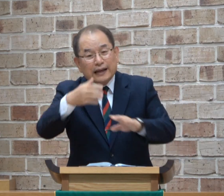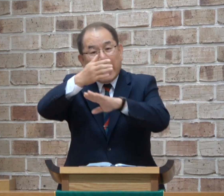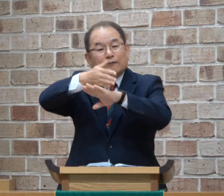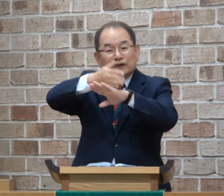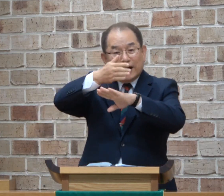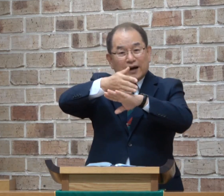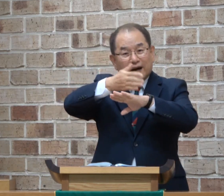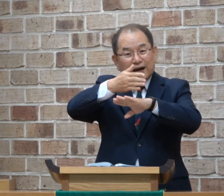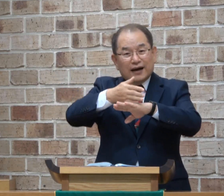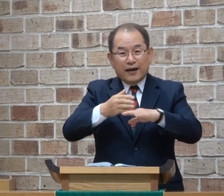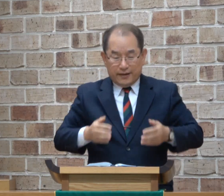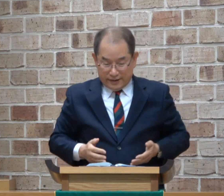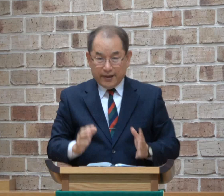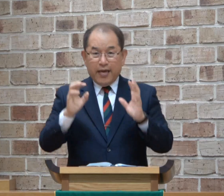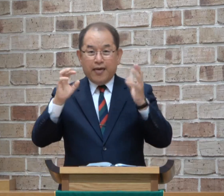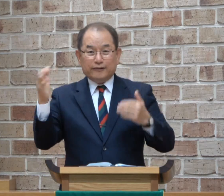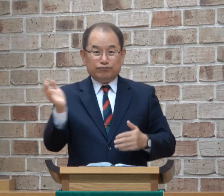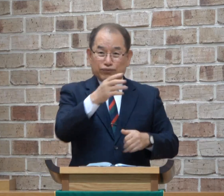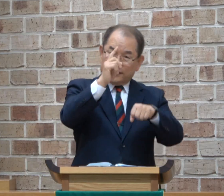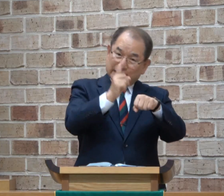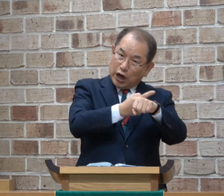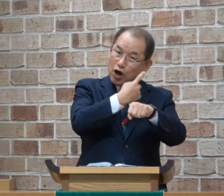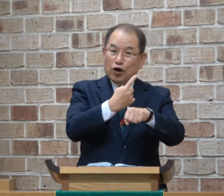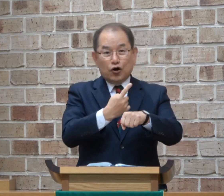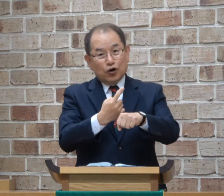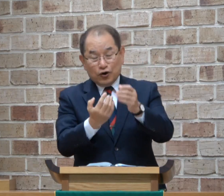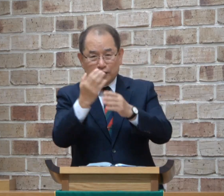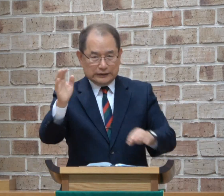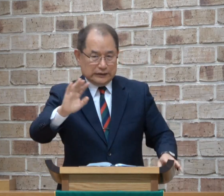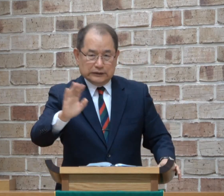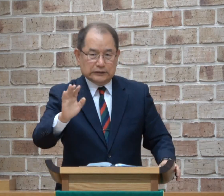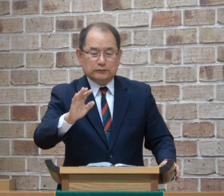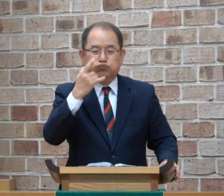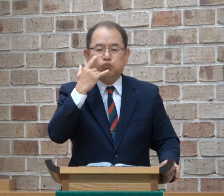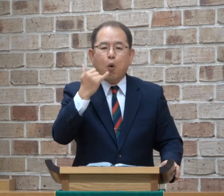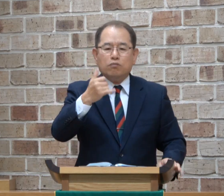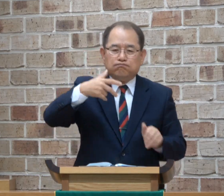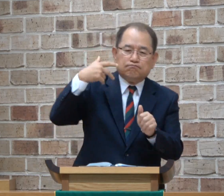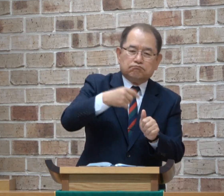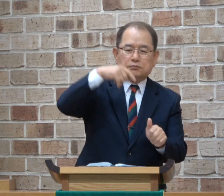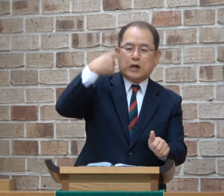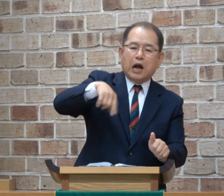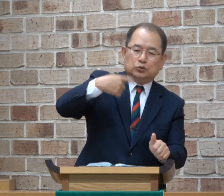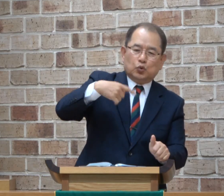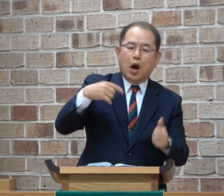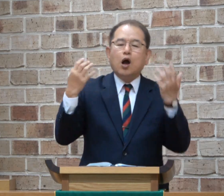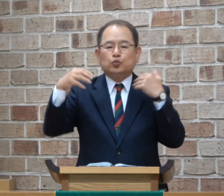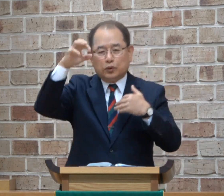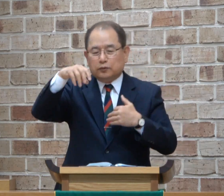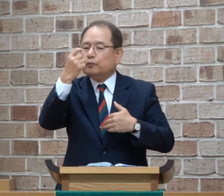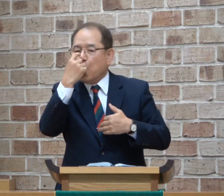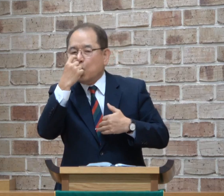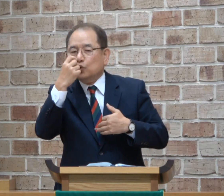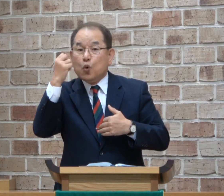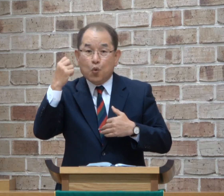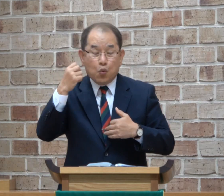감사는 태어날 때부터 자연히 생기는 것이 아닙니다. 우리가 부모로부터 배우고 교회에서